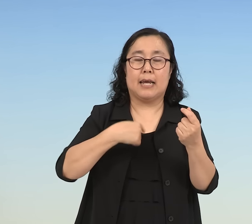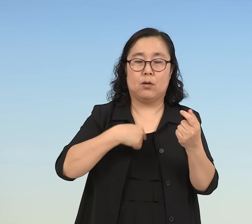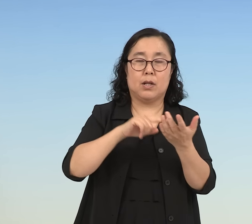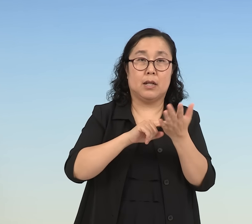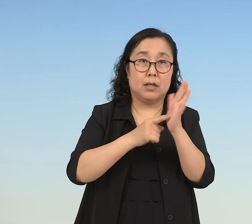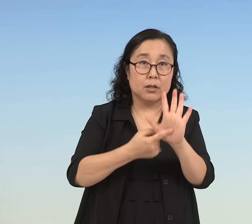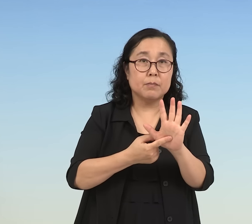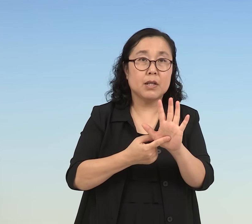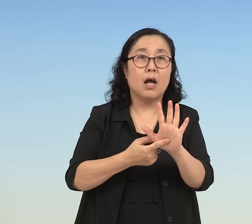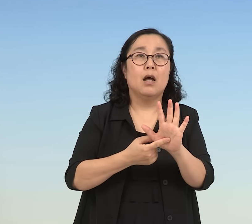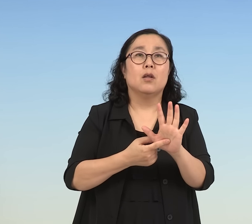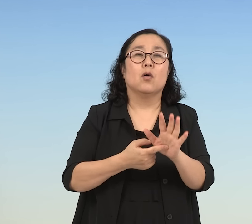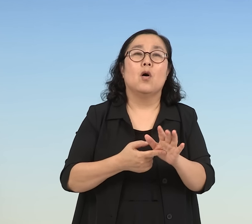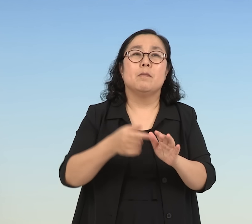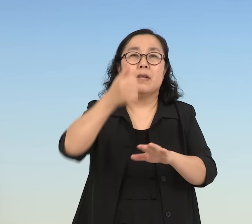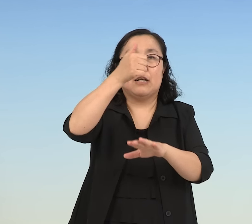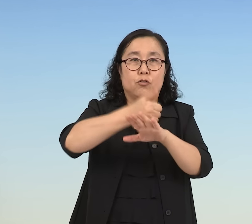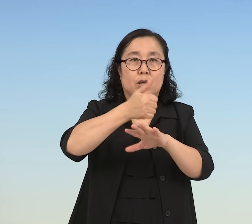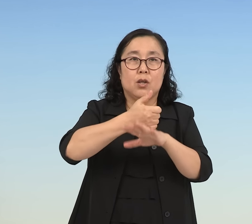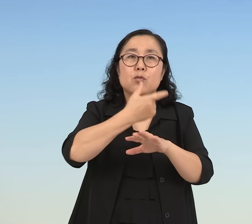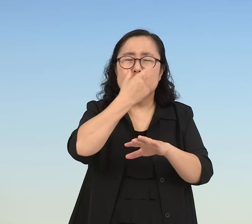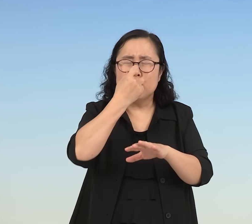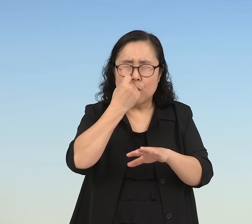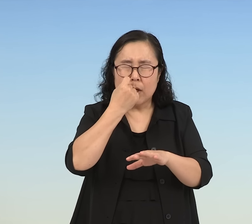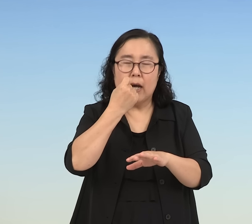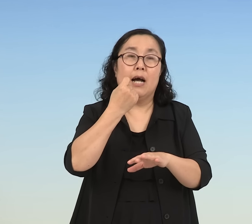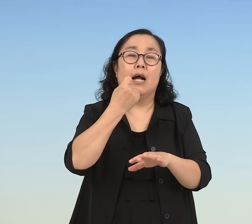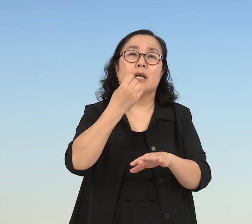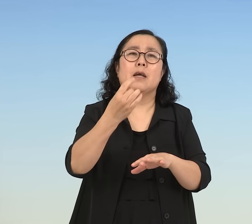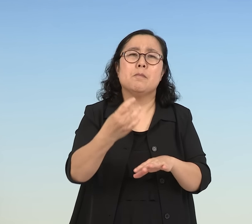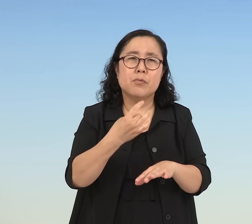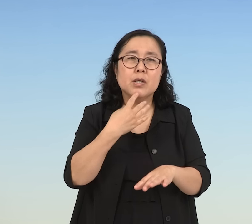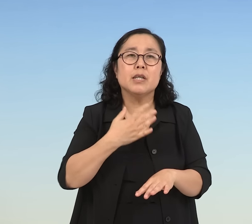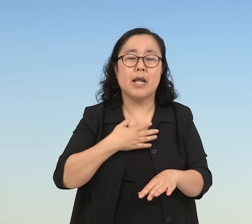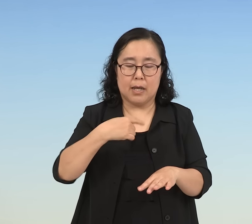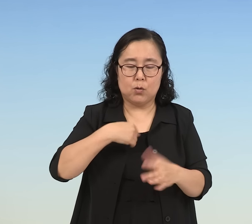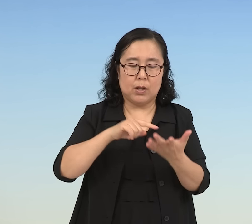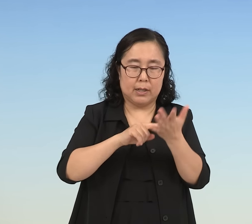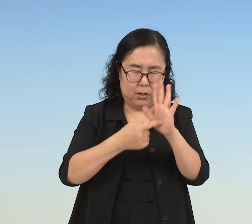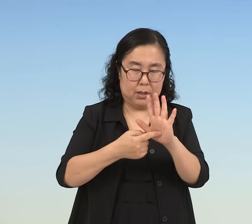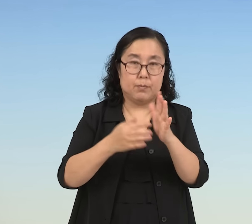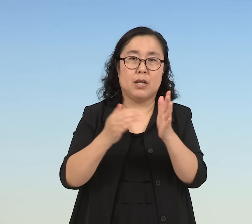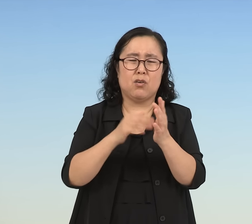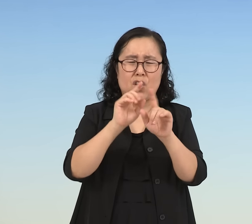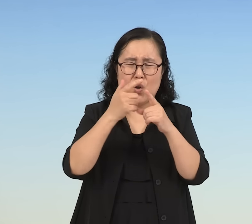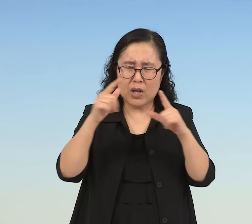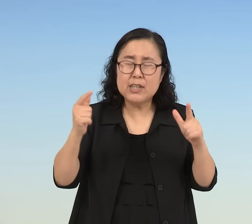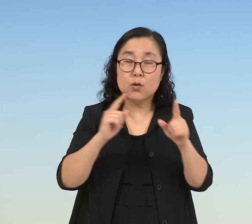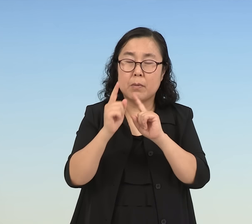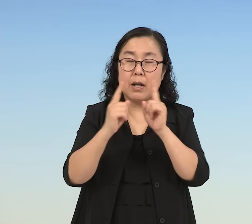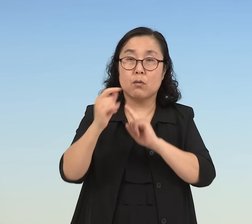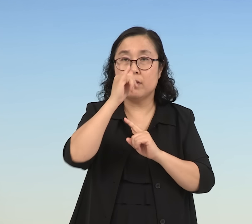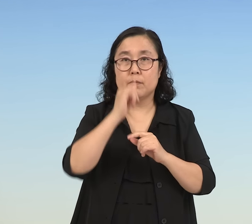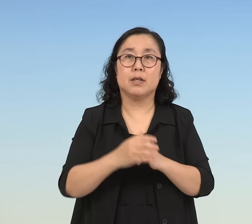나타나셨습니다. 현대인의 성경으로 보니까 맨 나중에 부족하기 짝이 없는 내게도